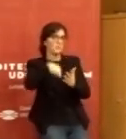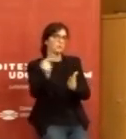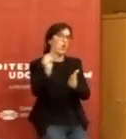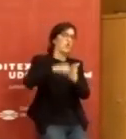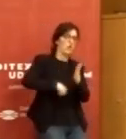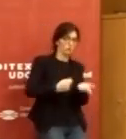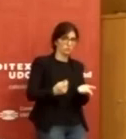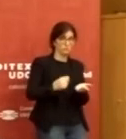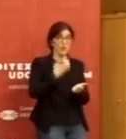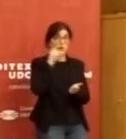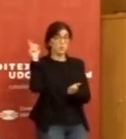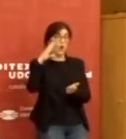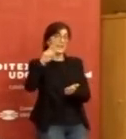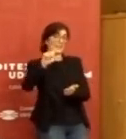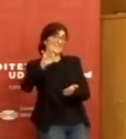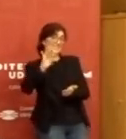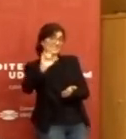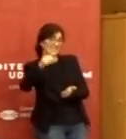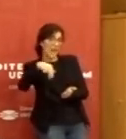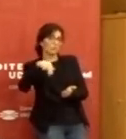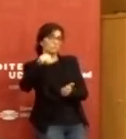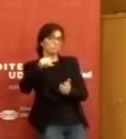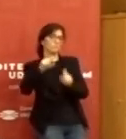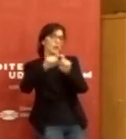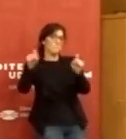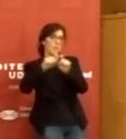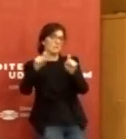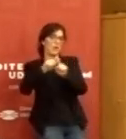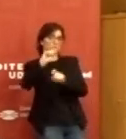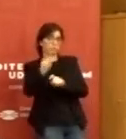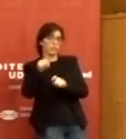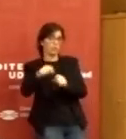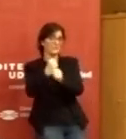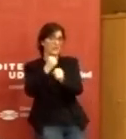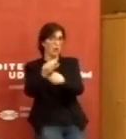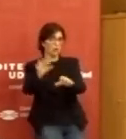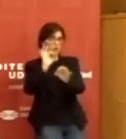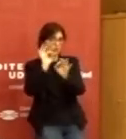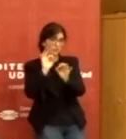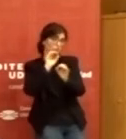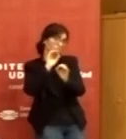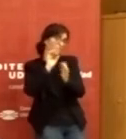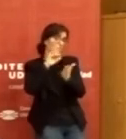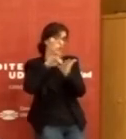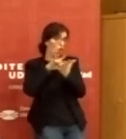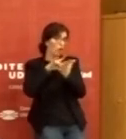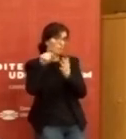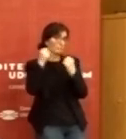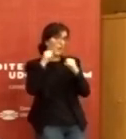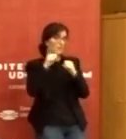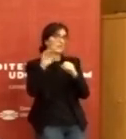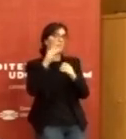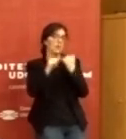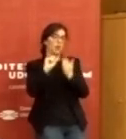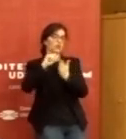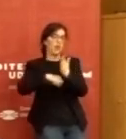Cristian, hizo prácticas en la Fundación Juan Perán Picolinos y le contrató la Fundación Juan Perán. La Fundación Picolinos es una empresa muy importante de